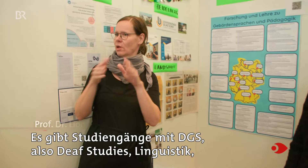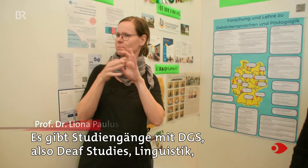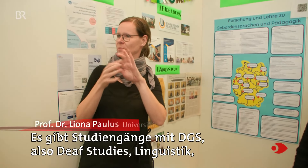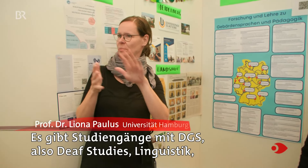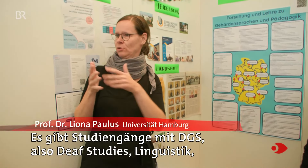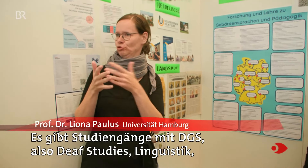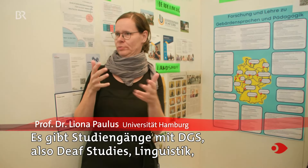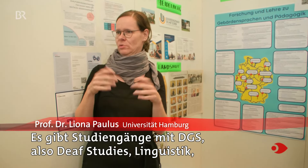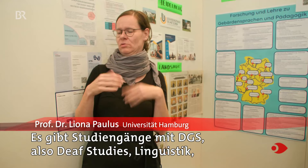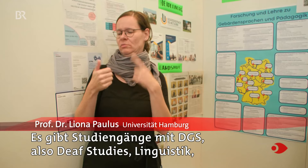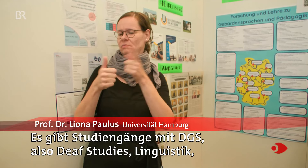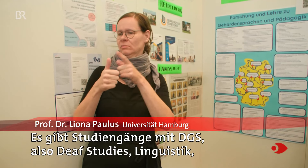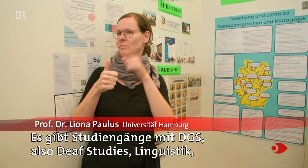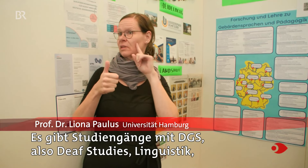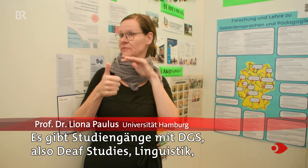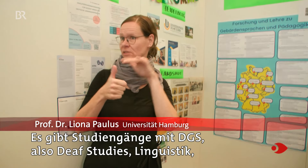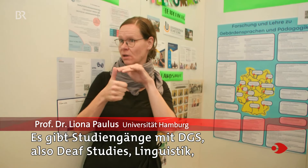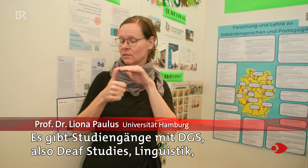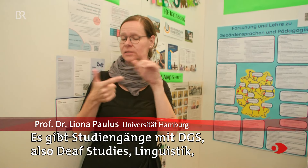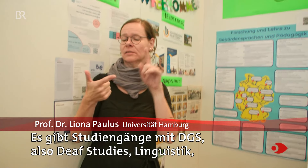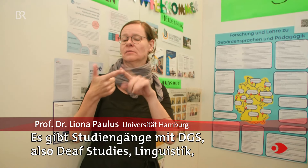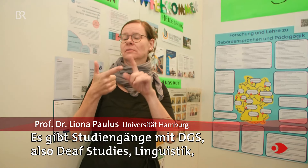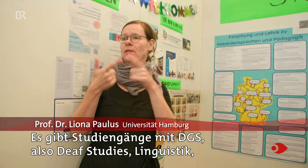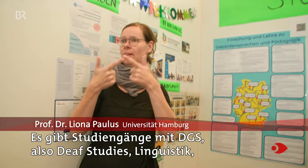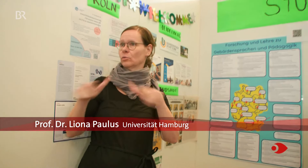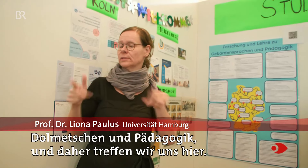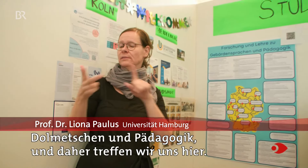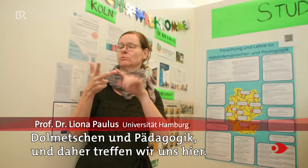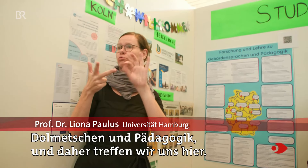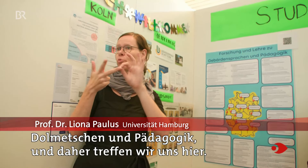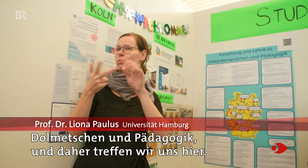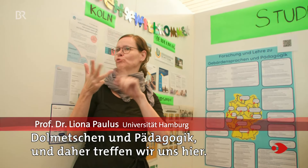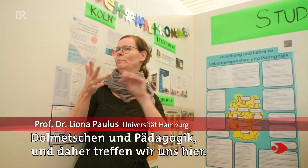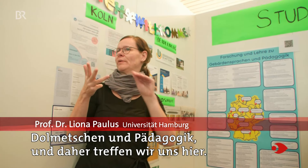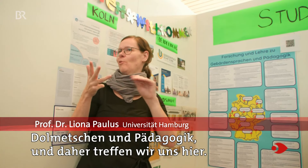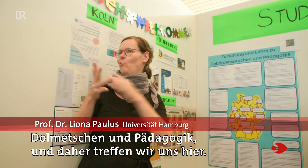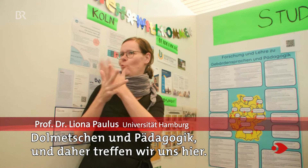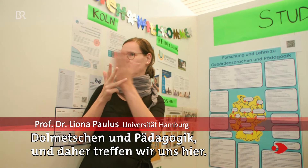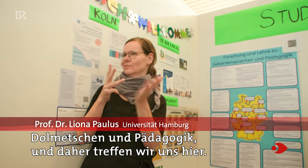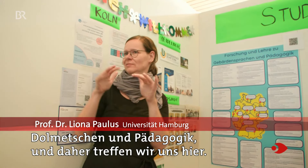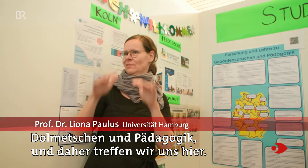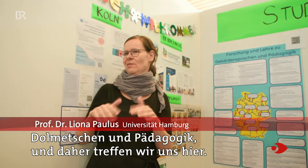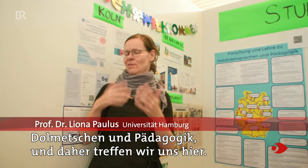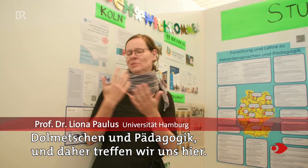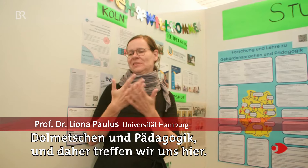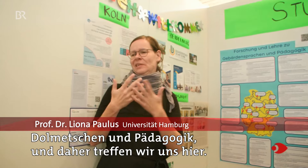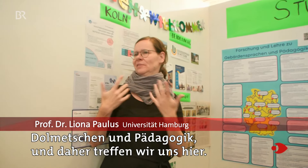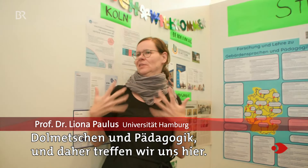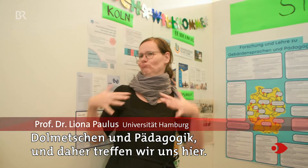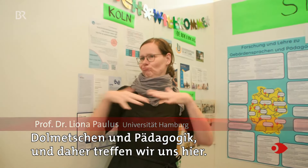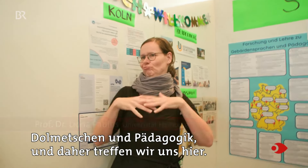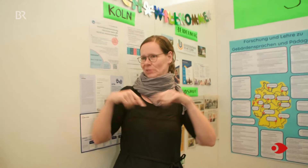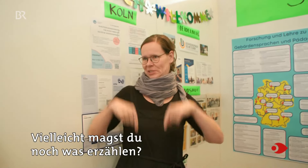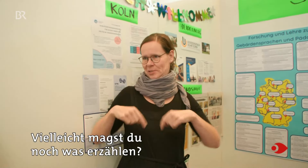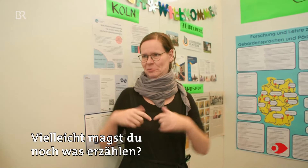Es gibt Studiengänge mit DGS, also Deaf Studies. Linguistik, Dolmetschen und Pädagogik. Und daher treffen wir uns